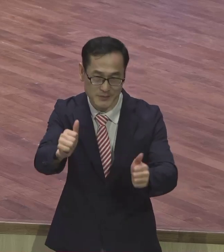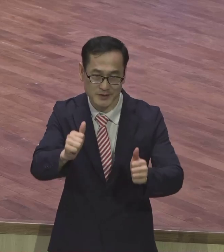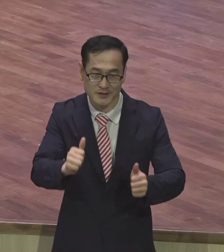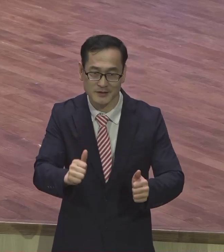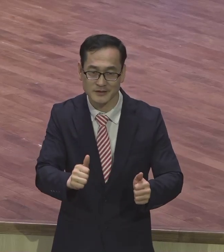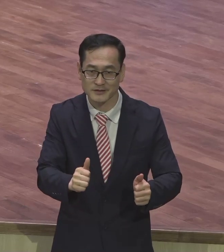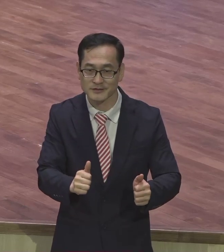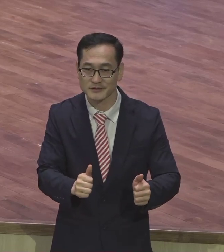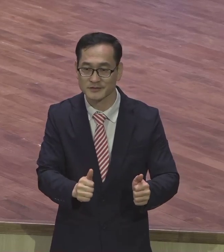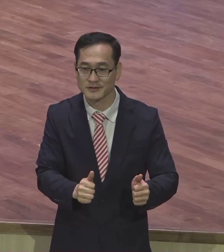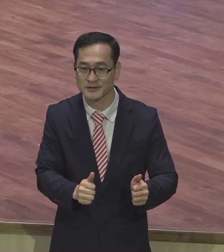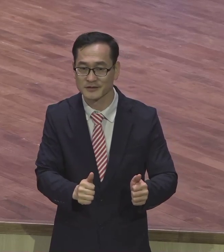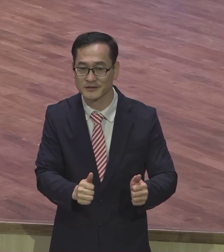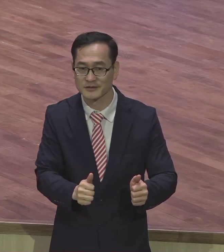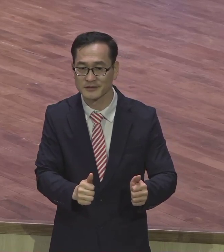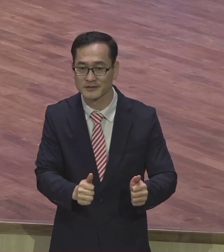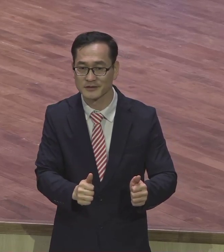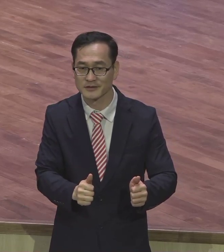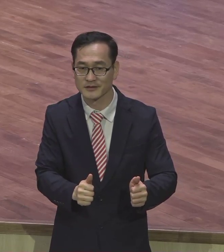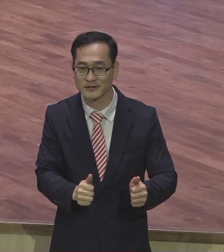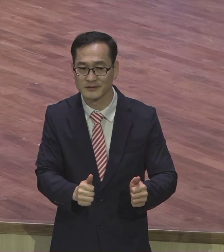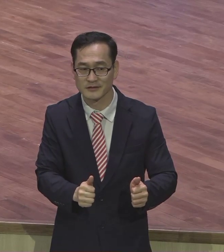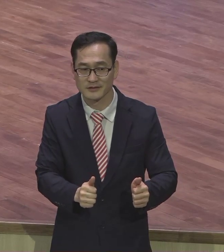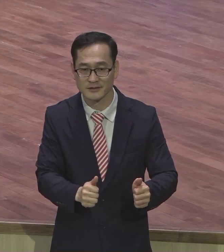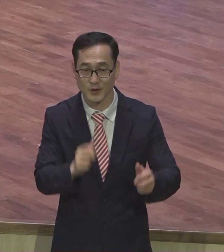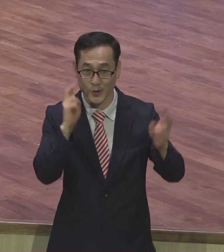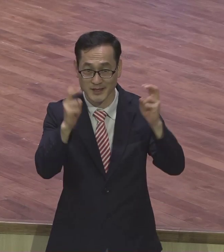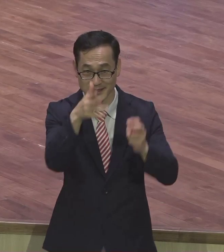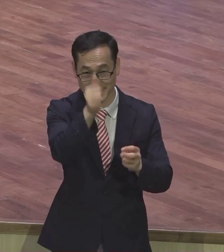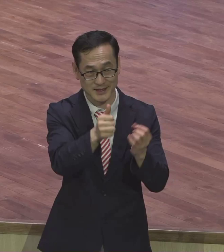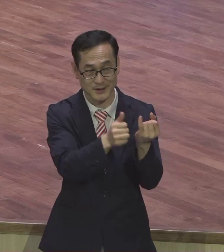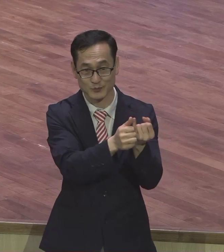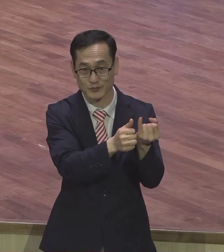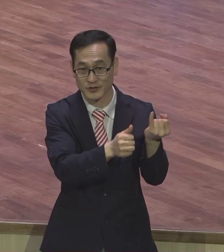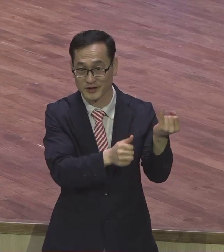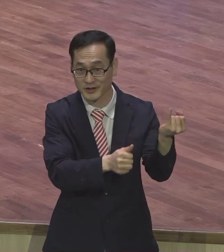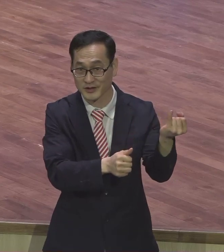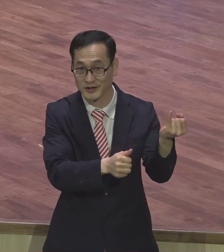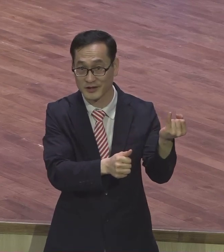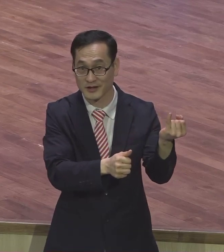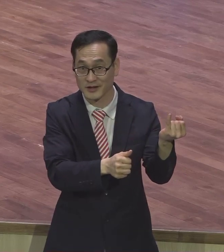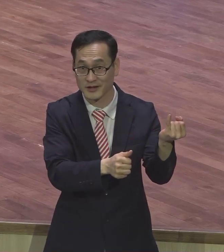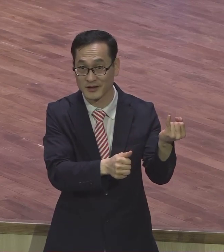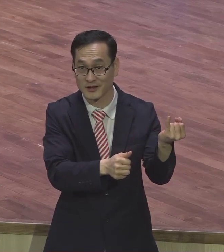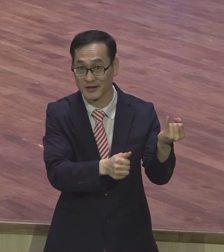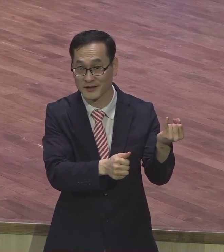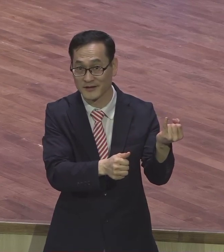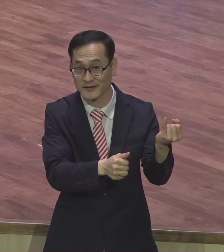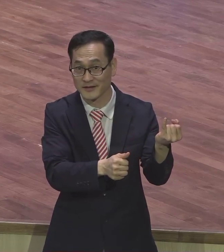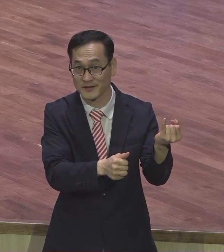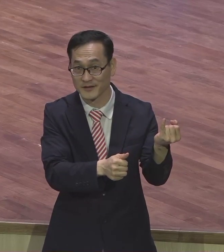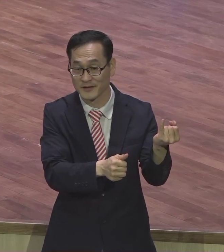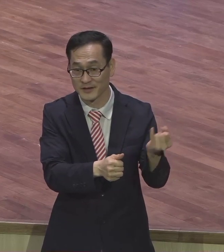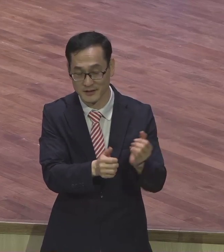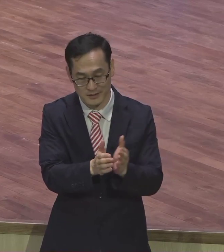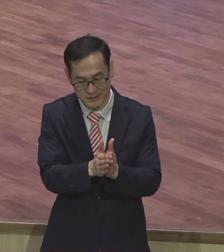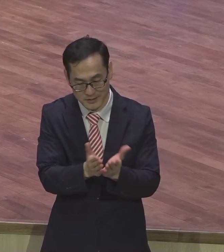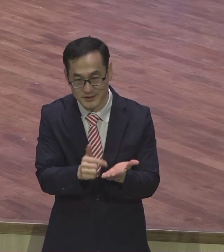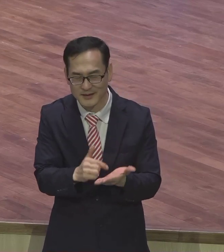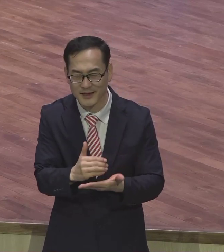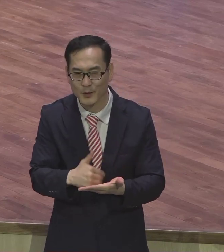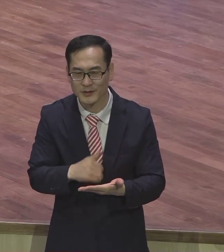그 직장에 그 사장님의 부인 요번에 기도수집 나왔죠 그 책에 나왔어요